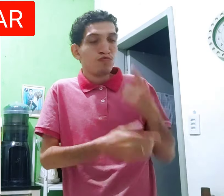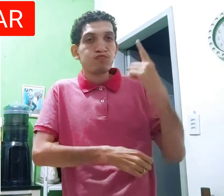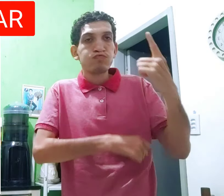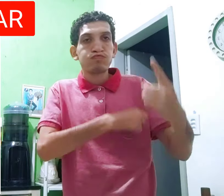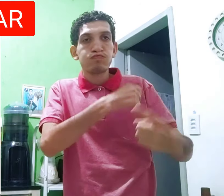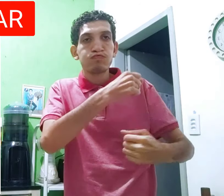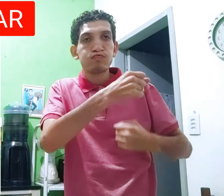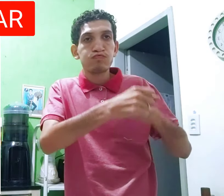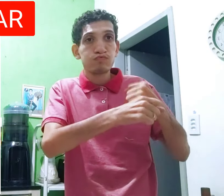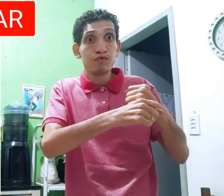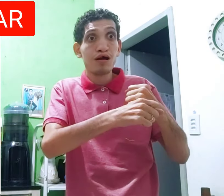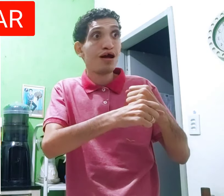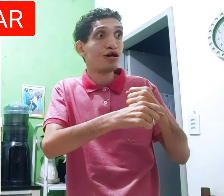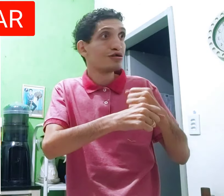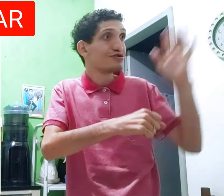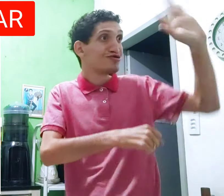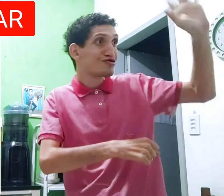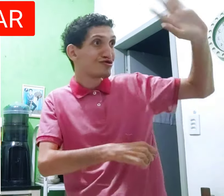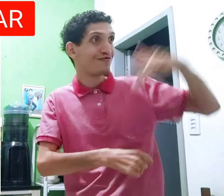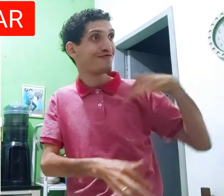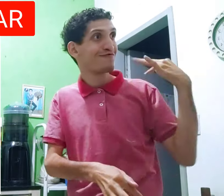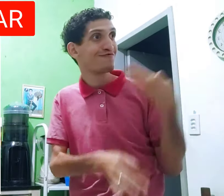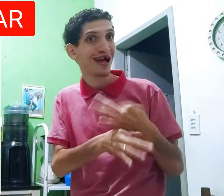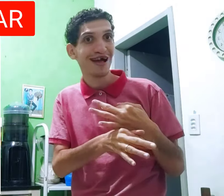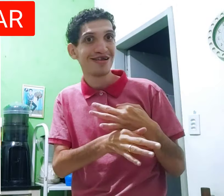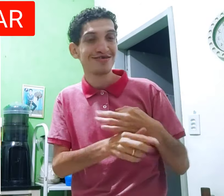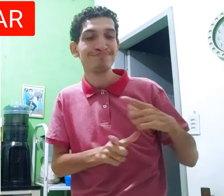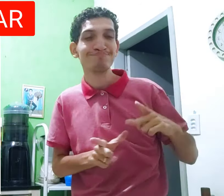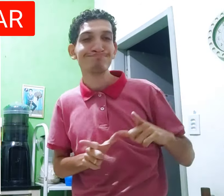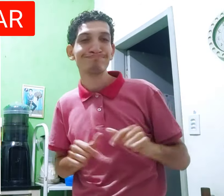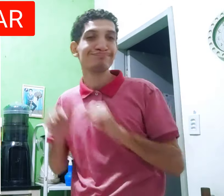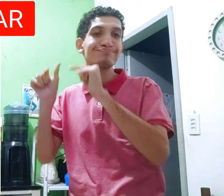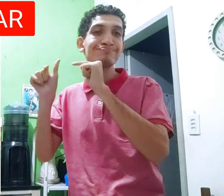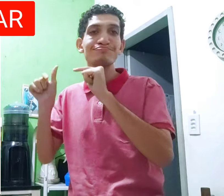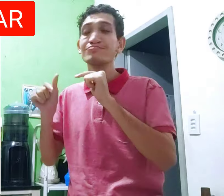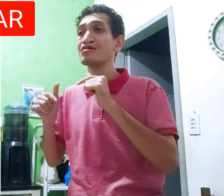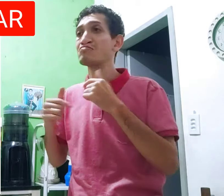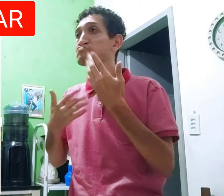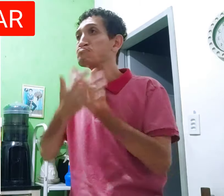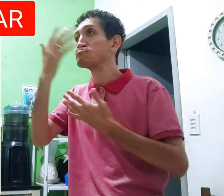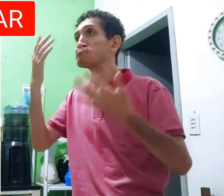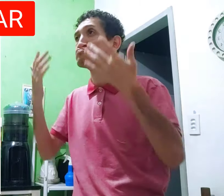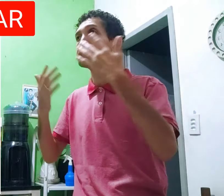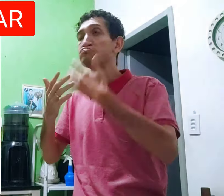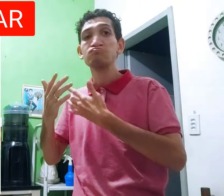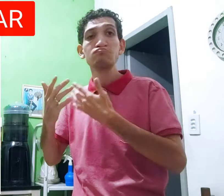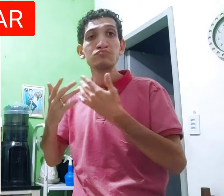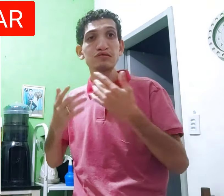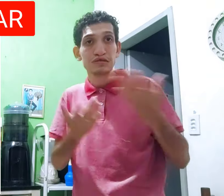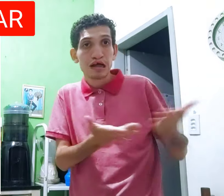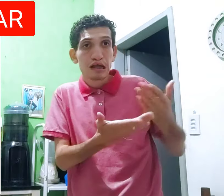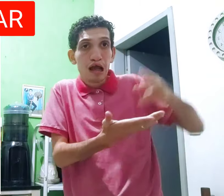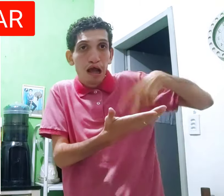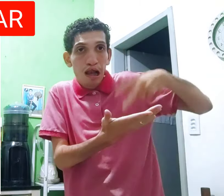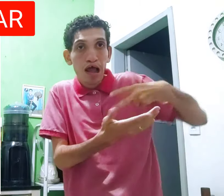escola vai e estuda um ano. Tchau, vou Pérez, viaja.